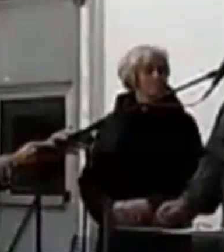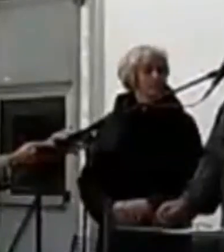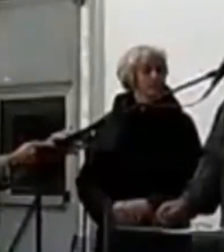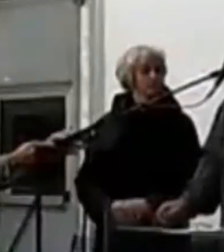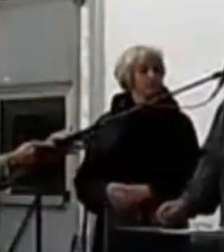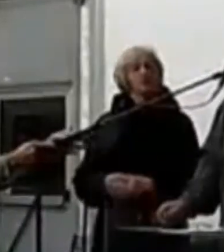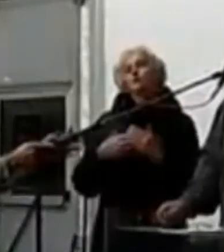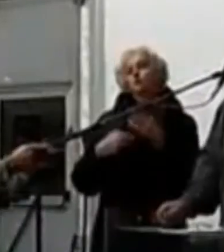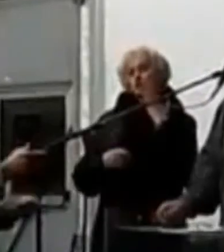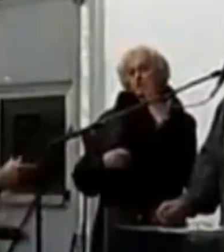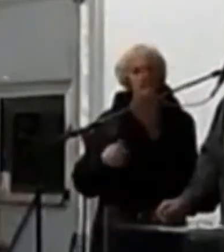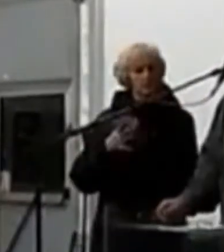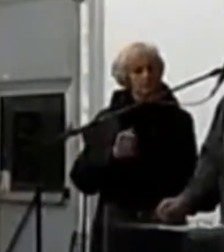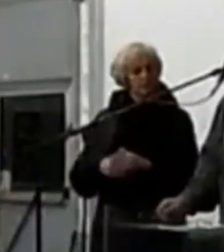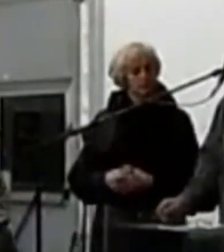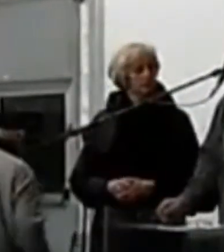Može, može.